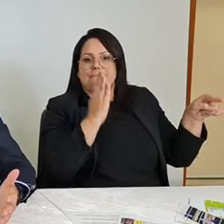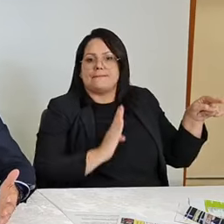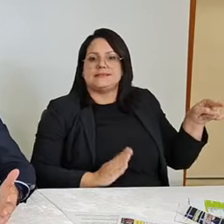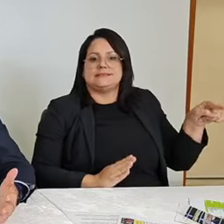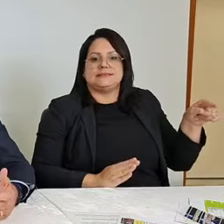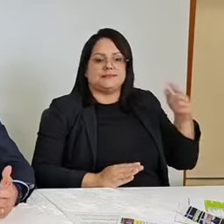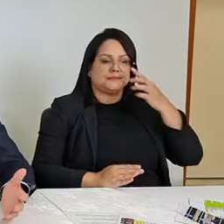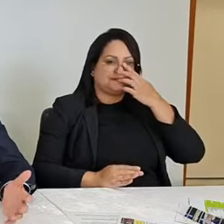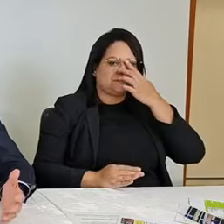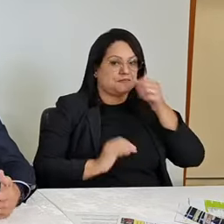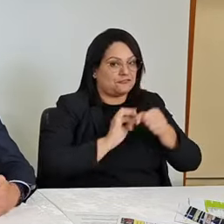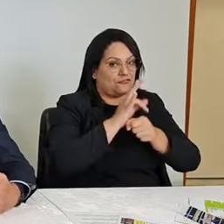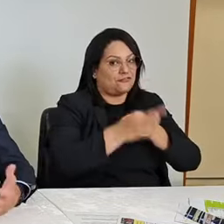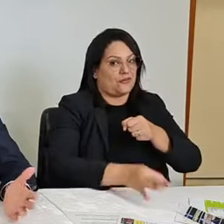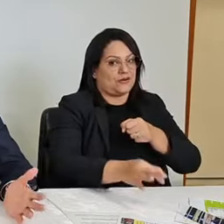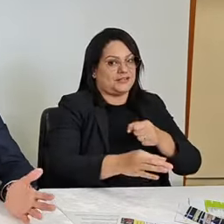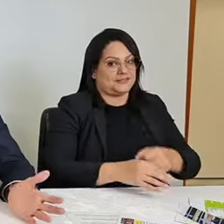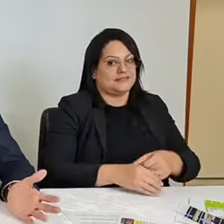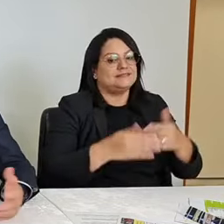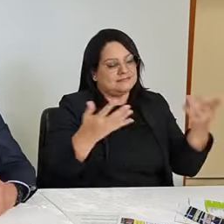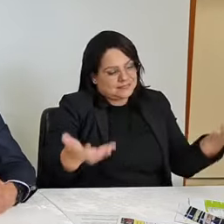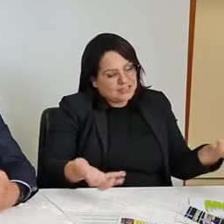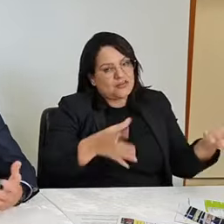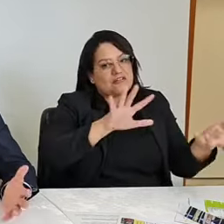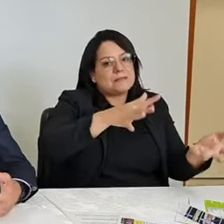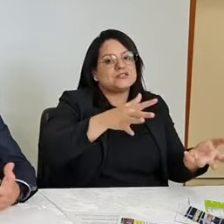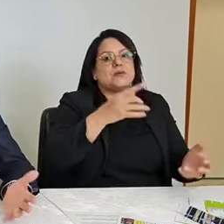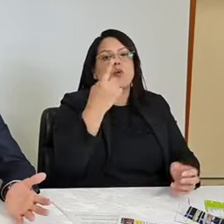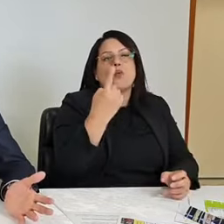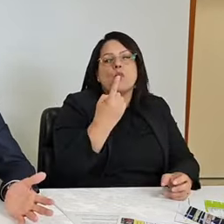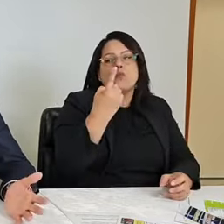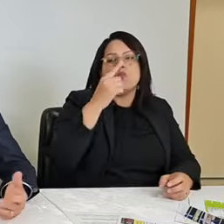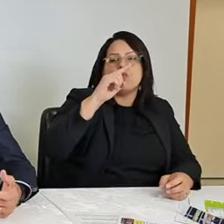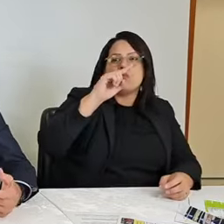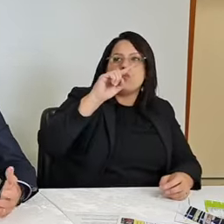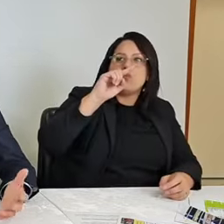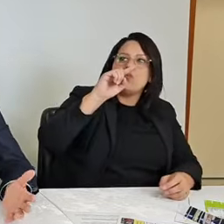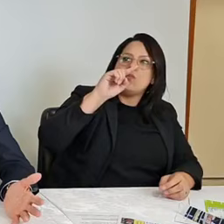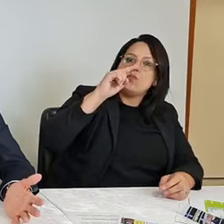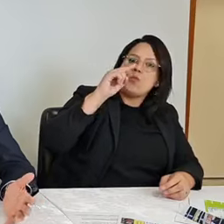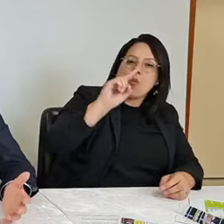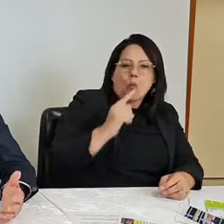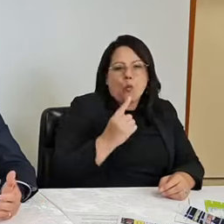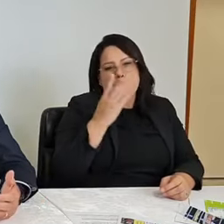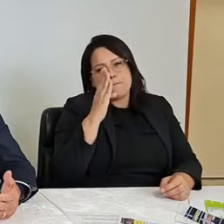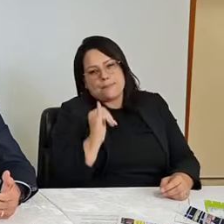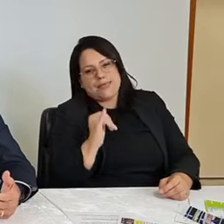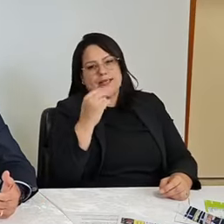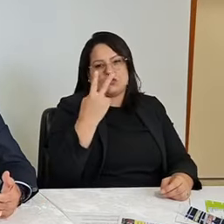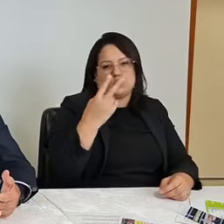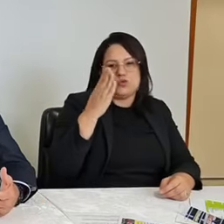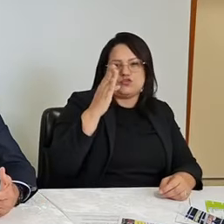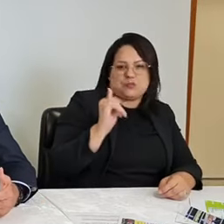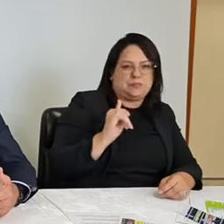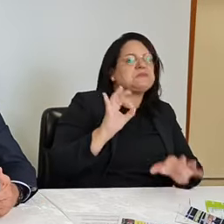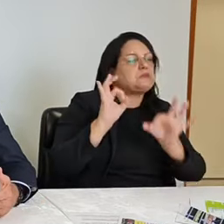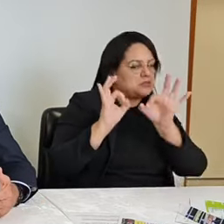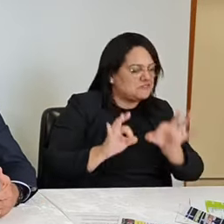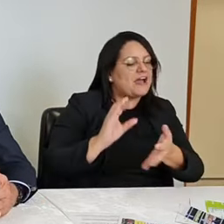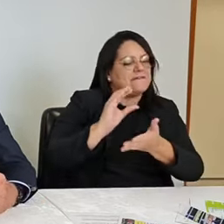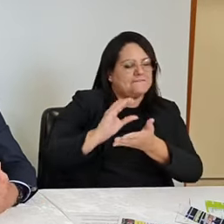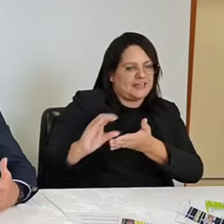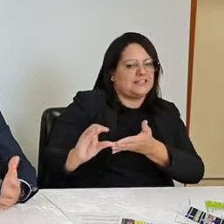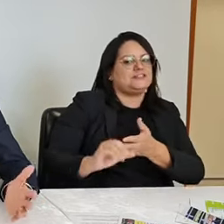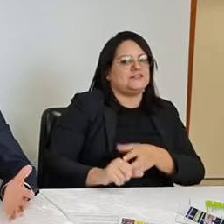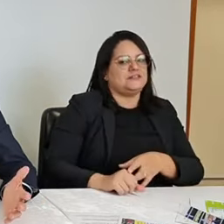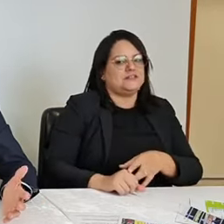total investido para o Itaipu na região, mas vai estar na casa de 1 bilhão e meio, 2 bilhões, com toda a certeza. E quando se fala,